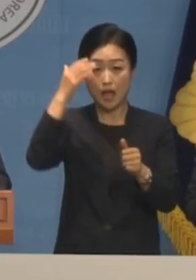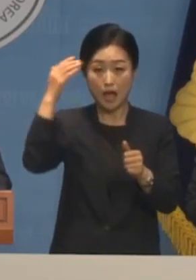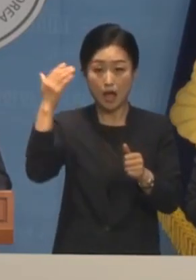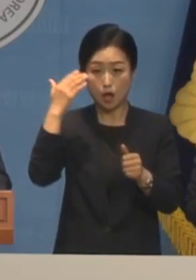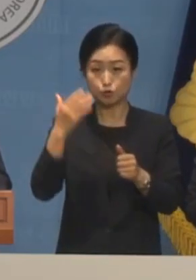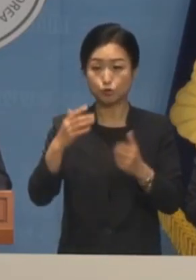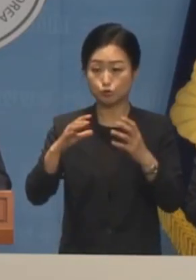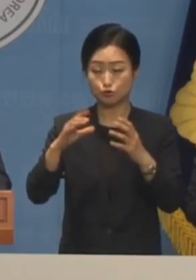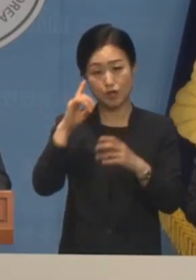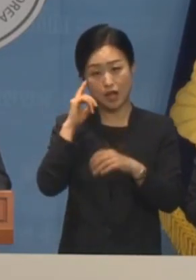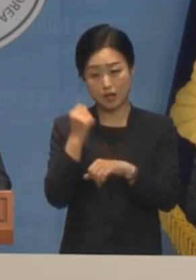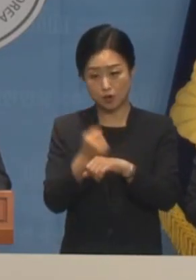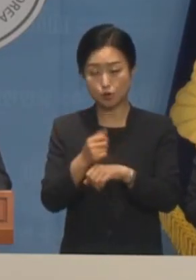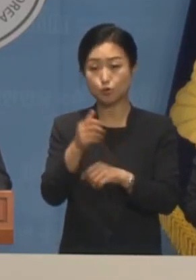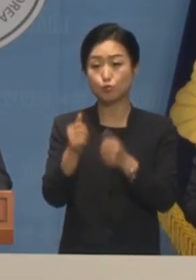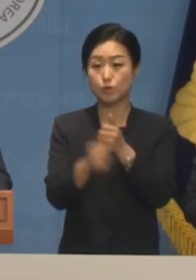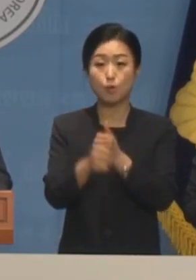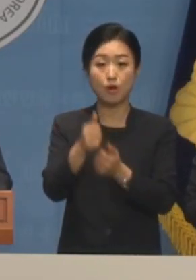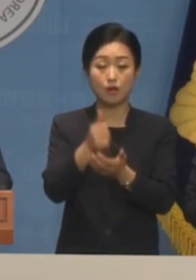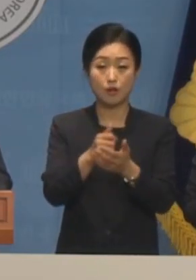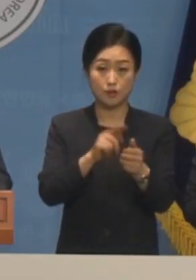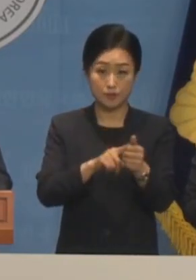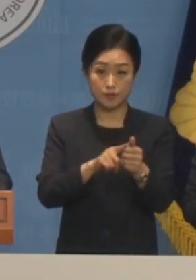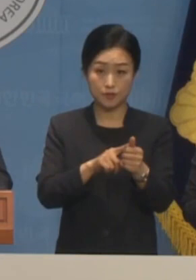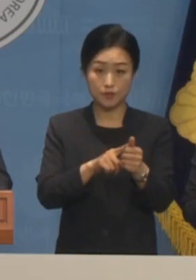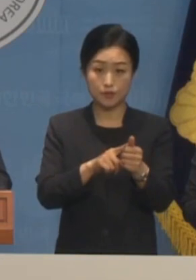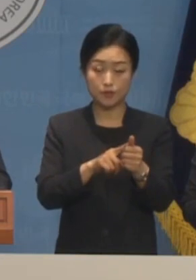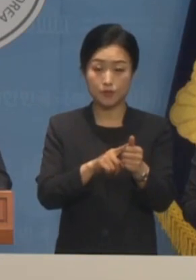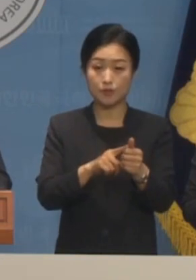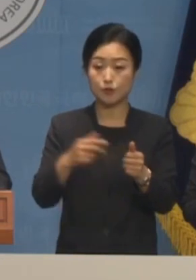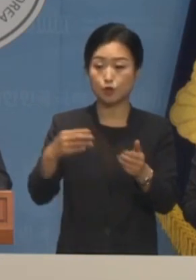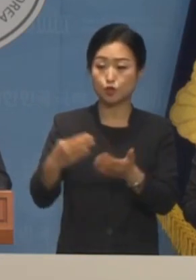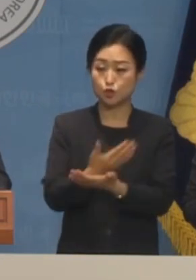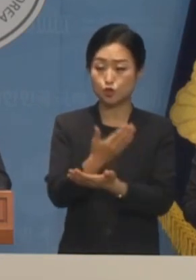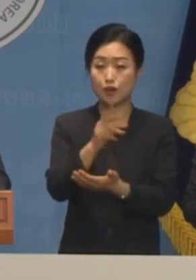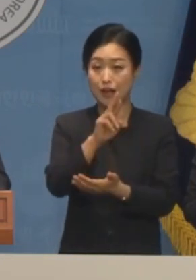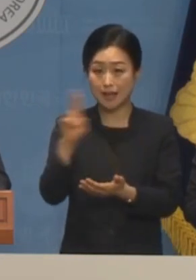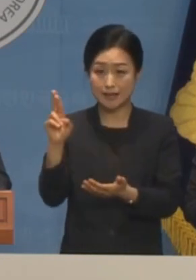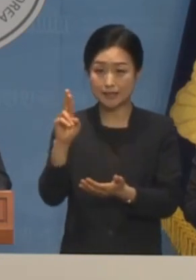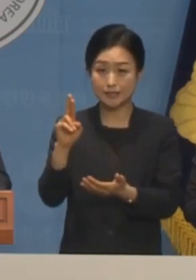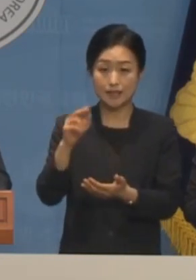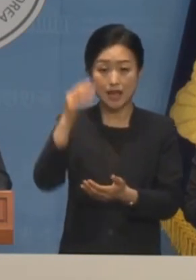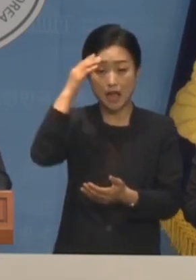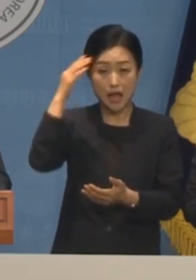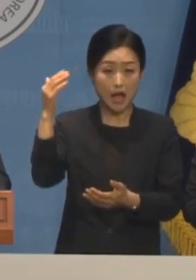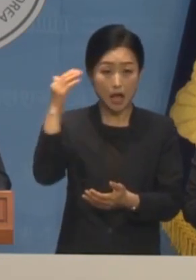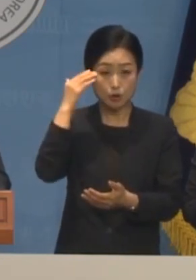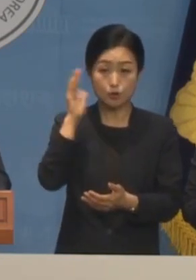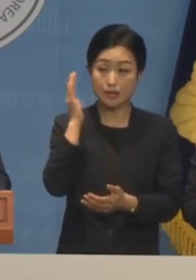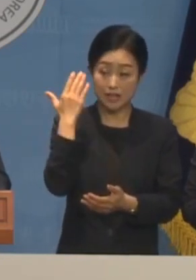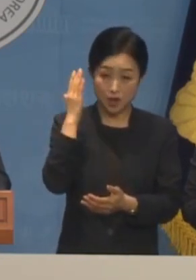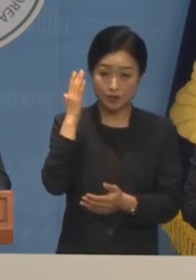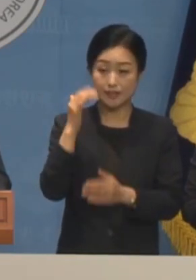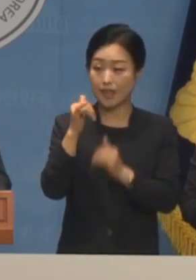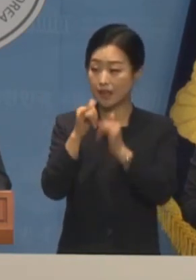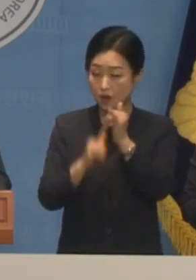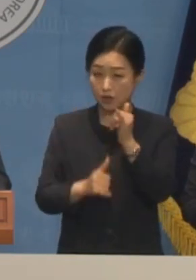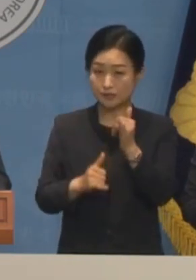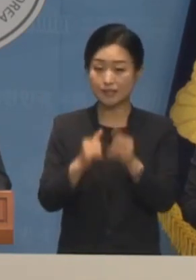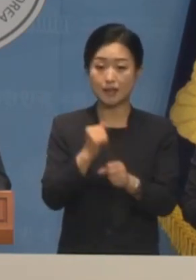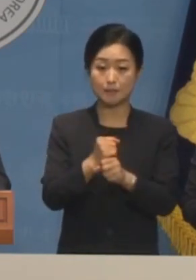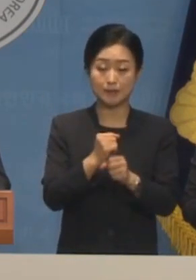국가전략연구원 연구위원은 역시 뉴라이트 한국 현대사학회 발기인